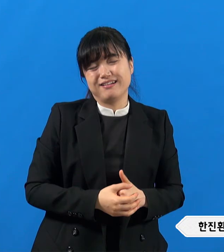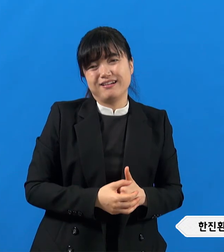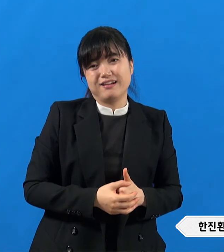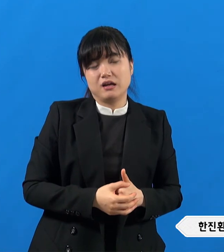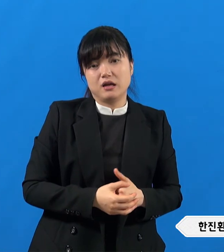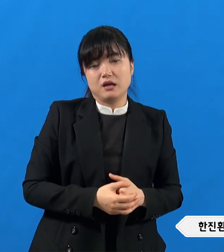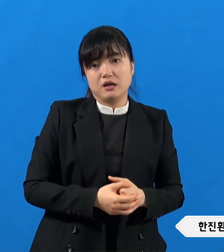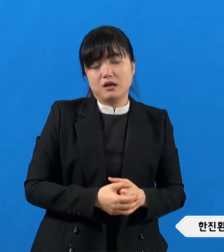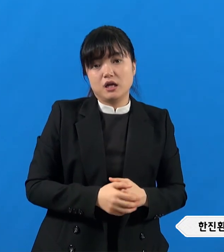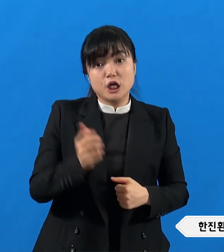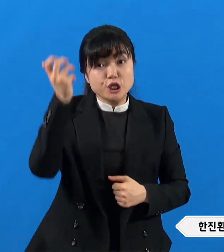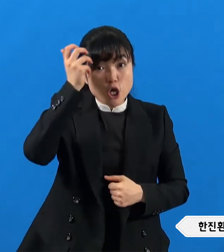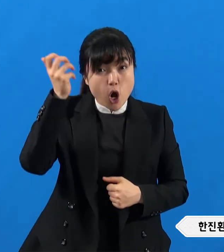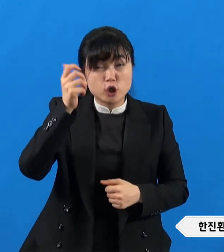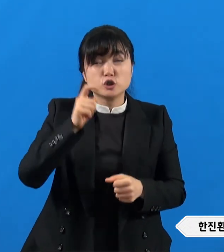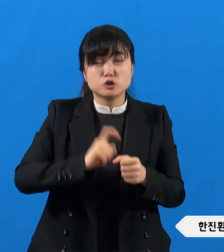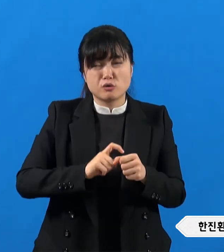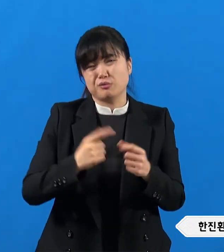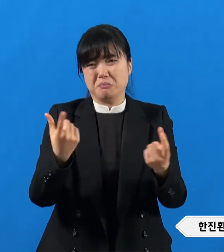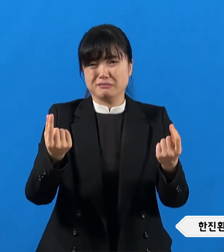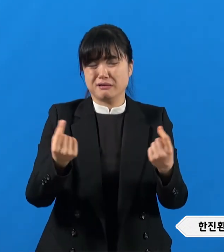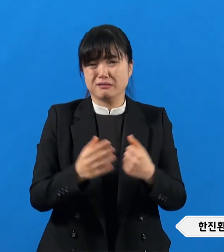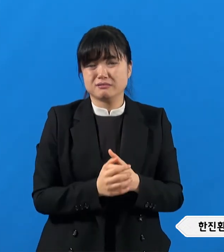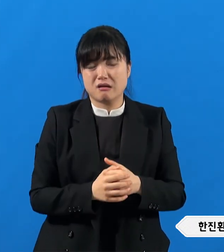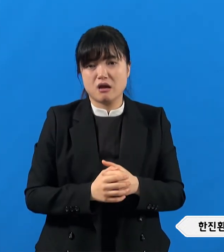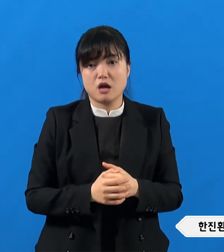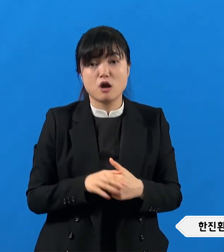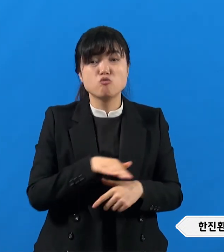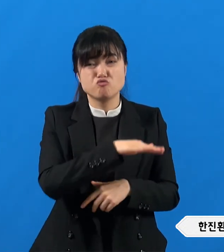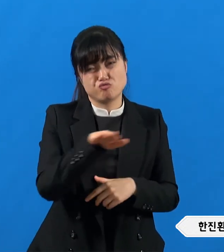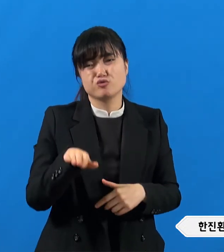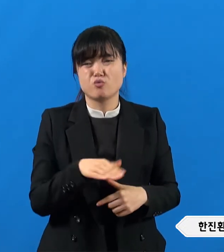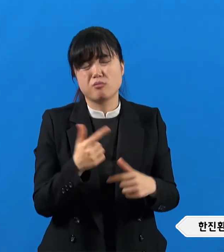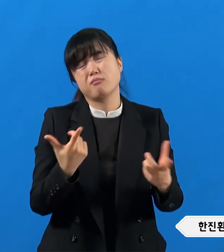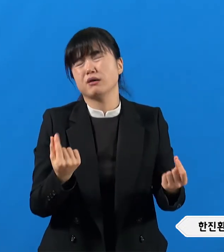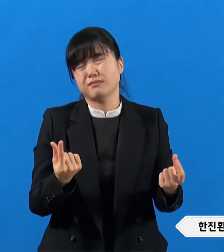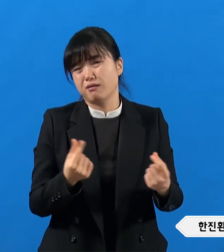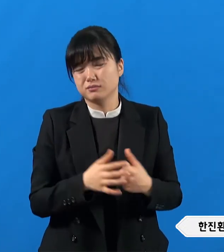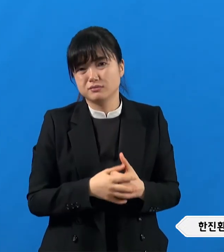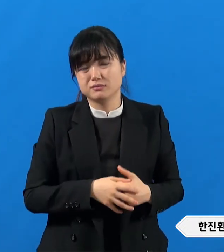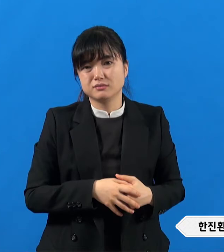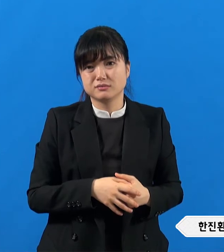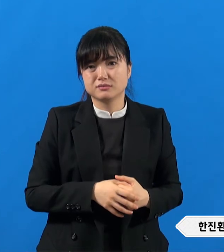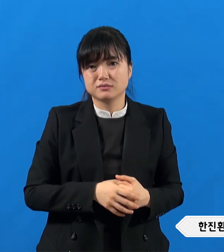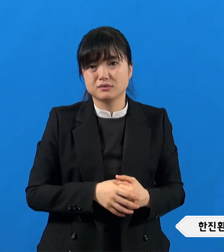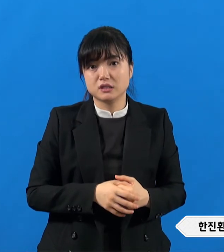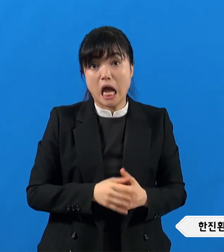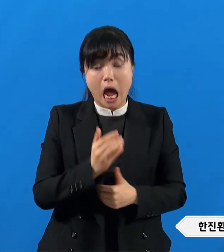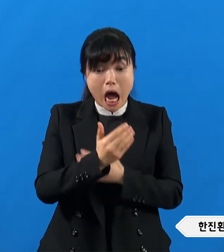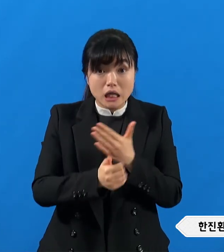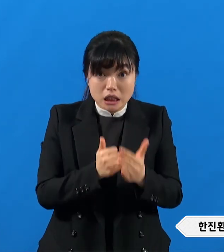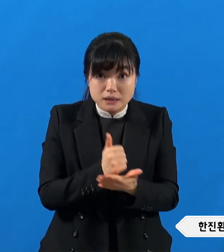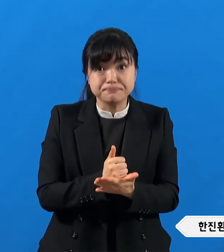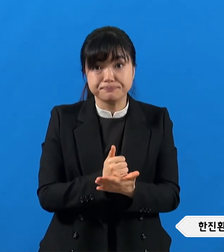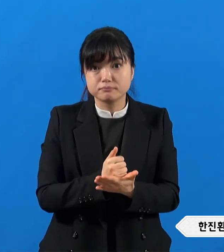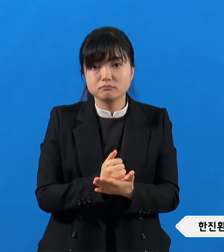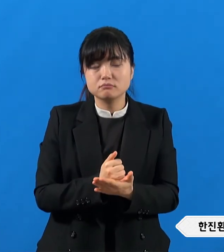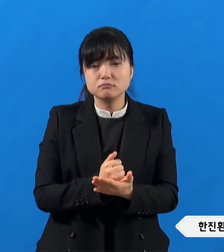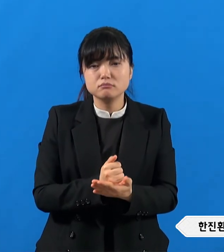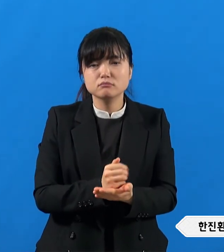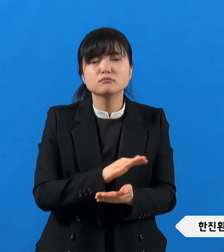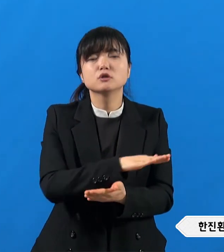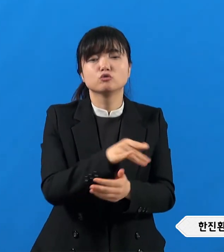그런데 영적으로 보면 우리 성도들이 잘못하면 그렇게 될 수가 있습니다. 하나님은 그냥